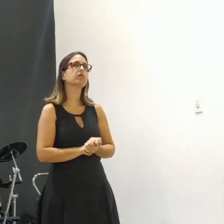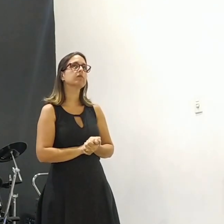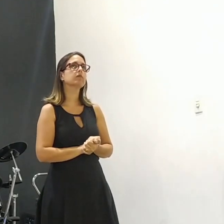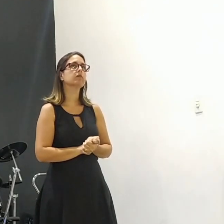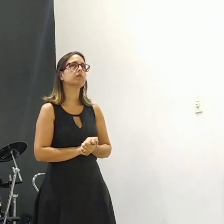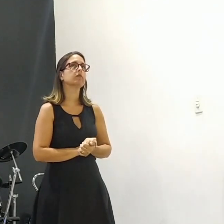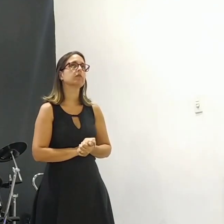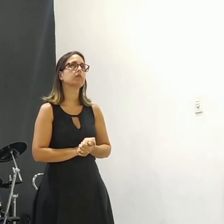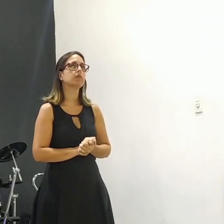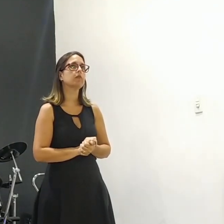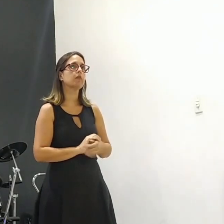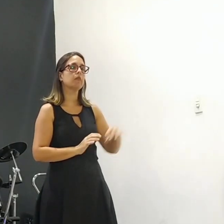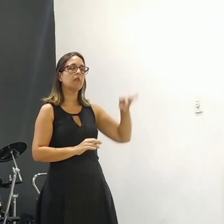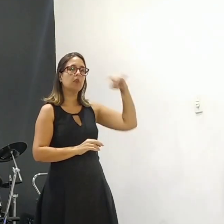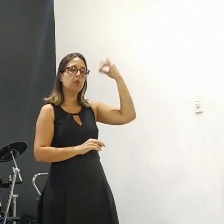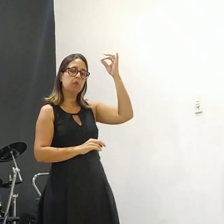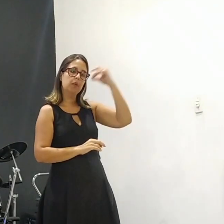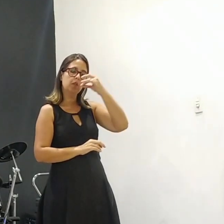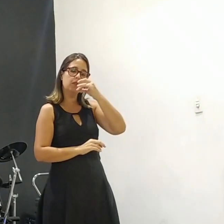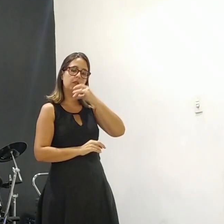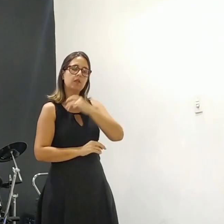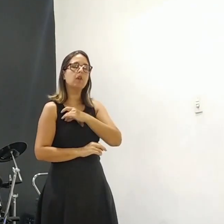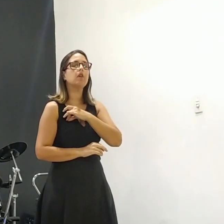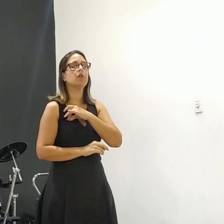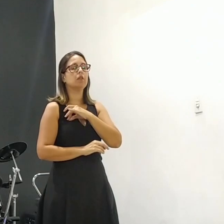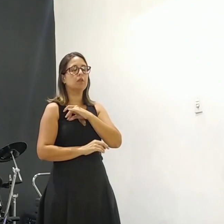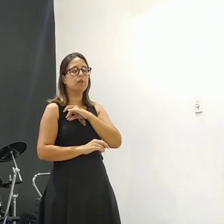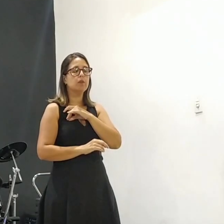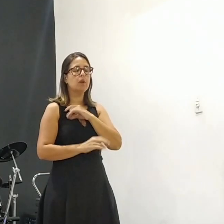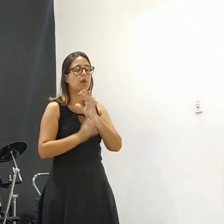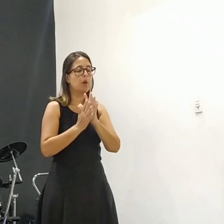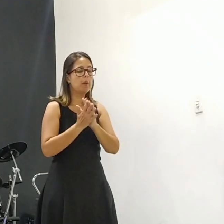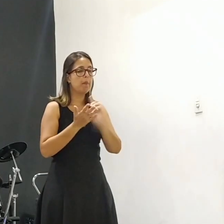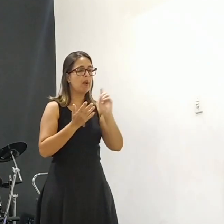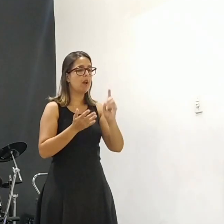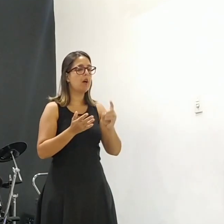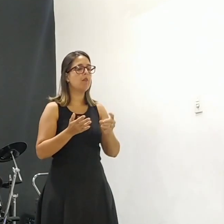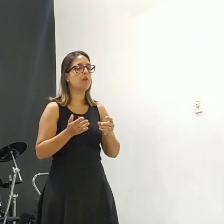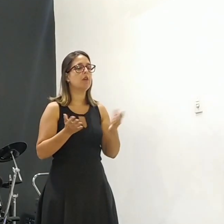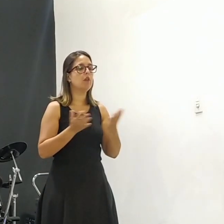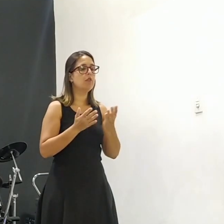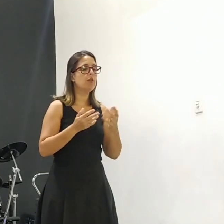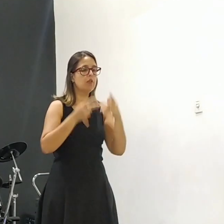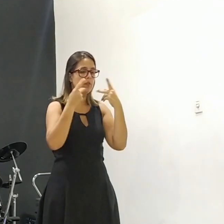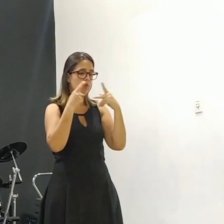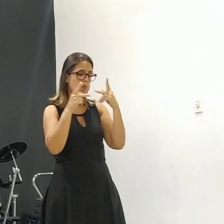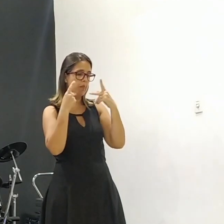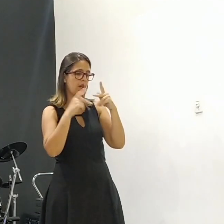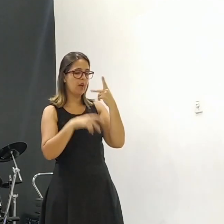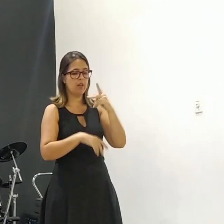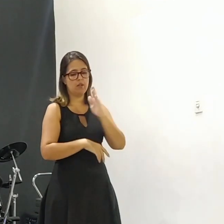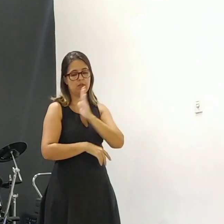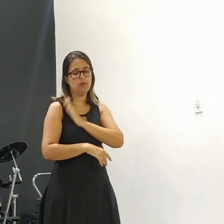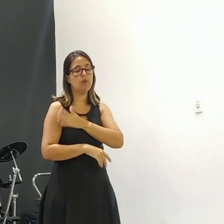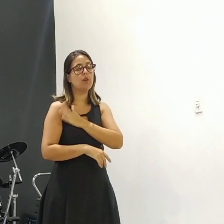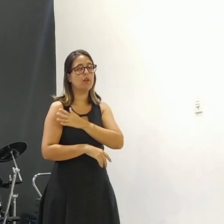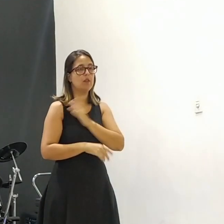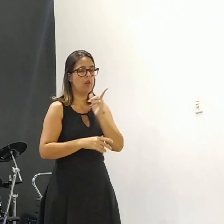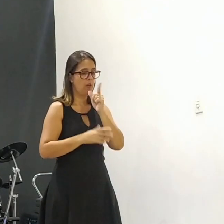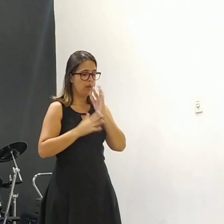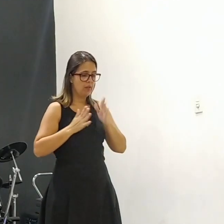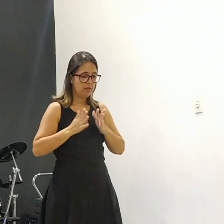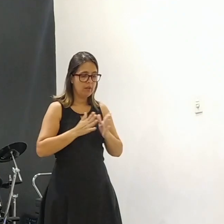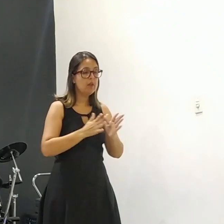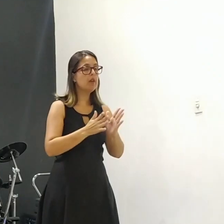noite. Esse rio é essa palavra que está sendo ministrada no seu coração. Esse rio é o próprio Cristo.